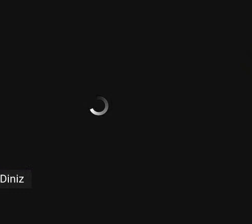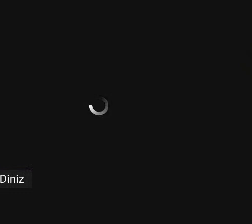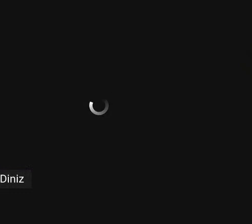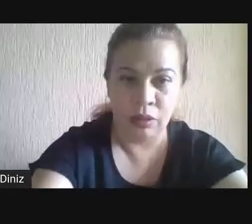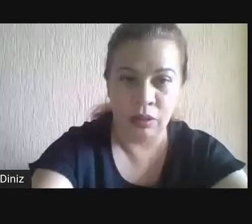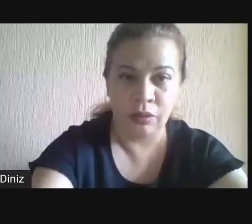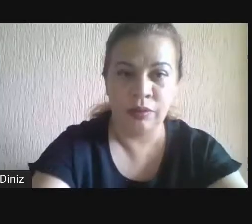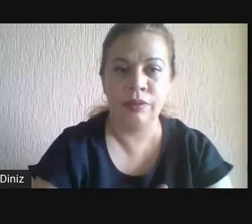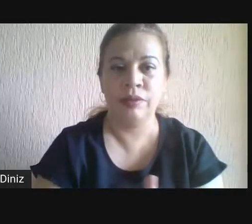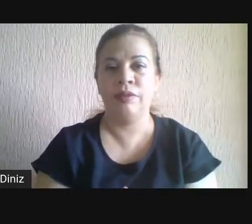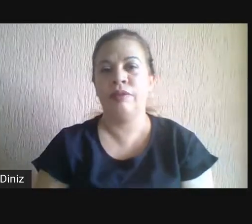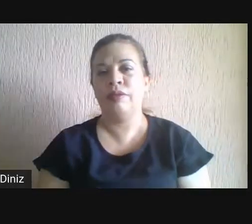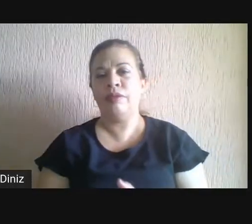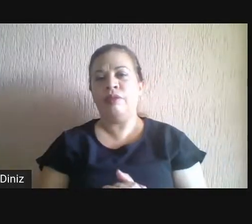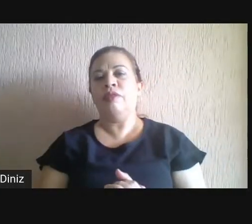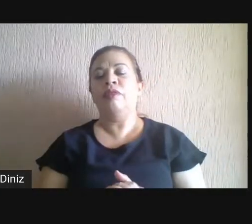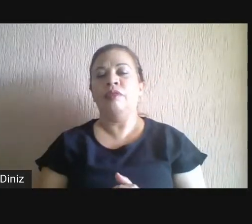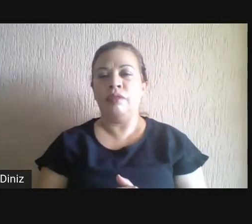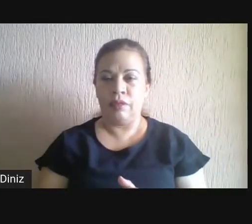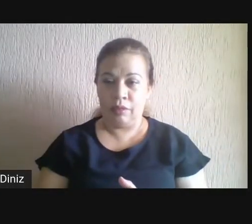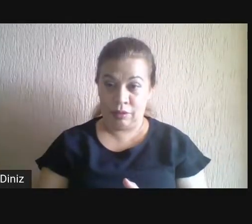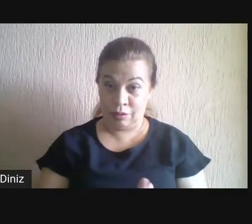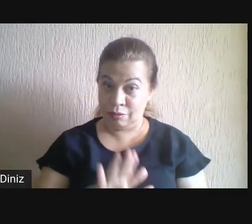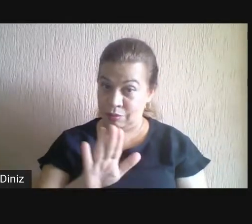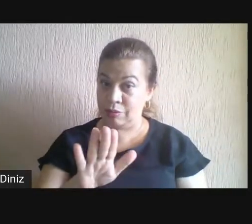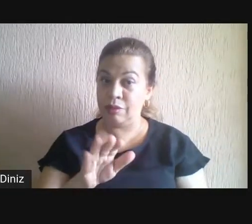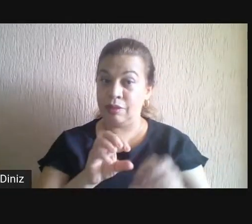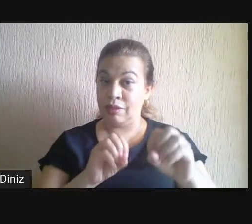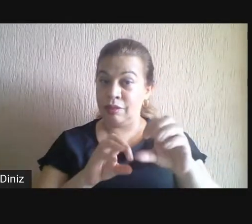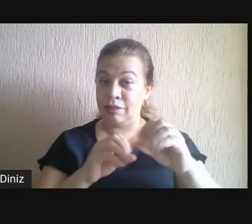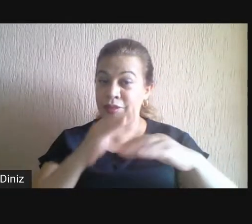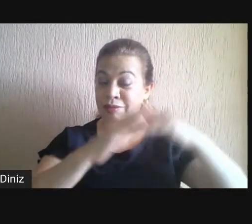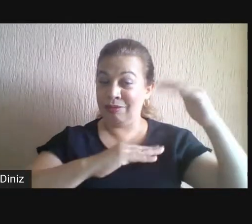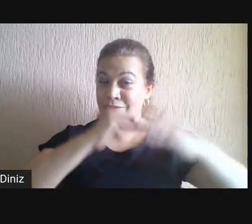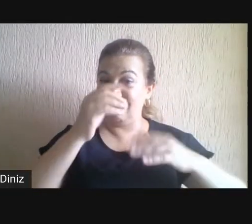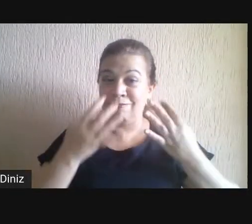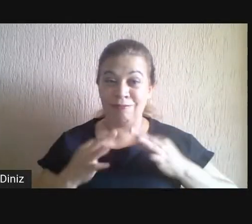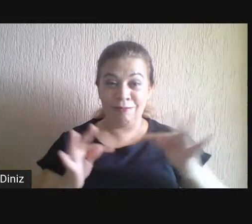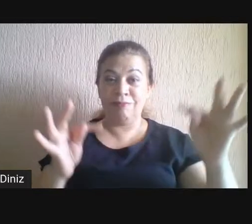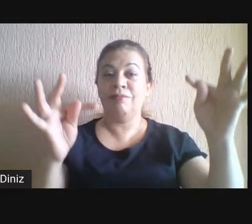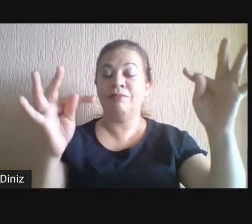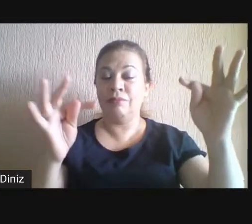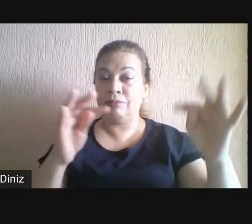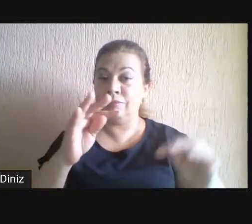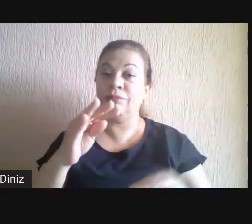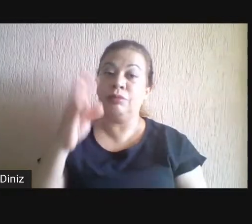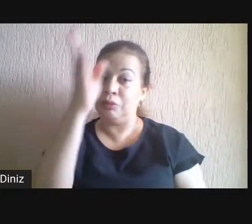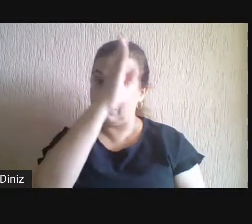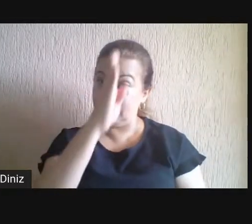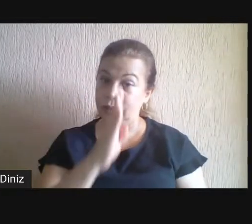novos paradigmas para a educação profissional e tecnológica em nosso país. Eu